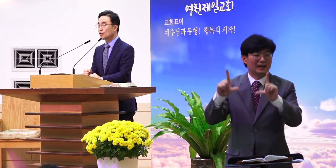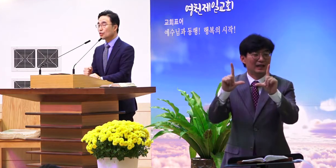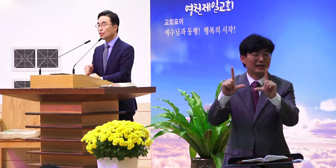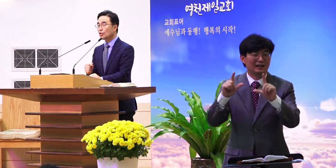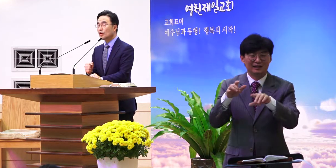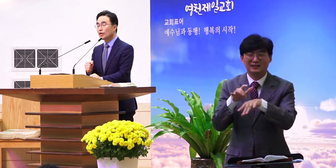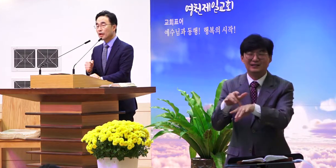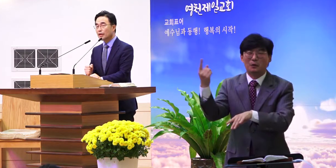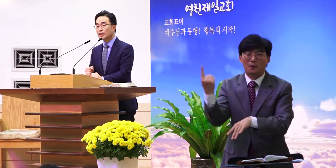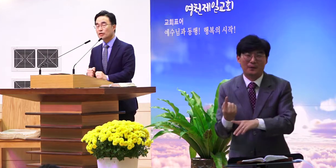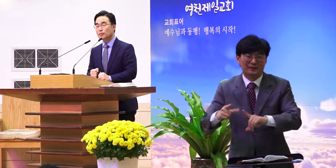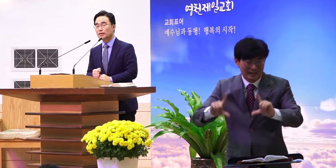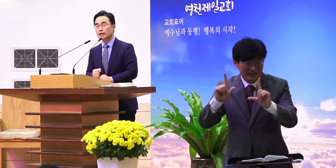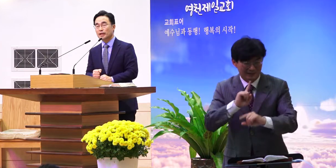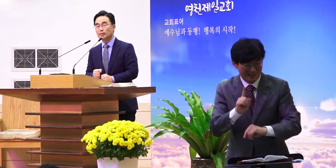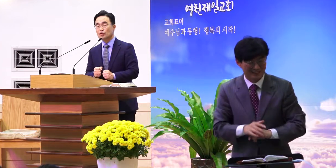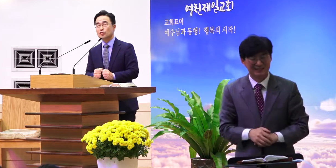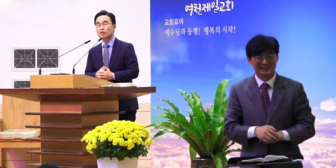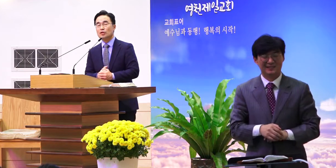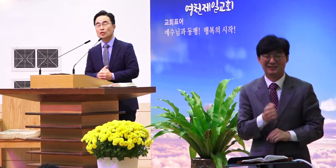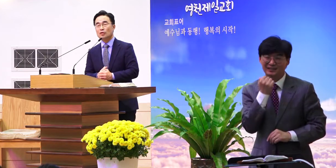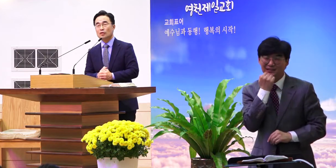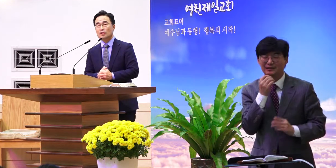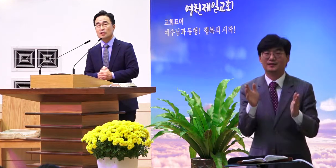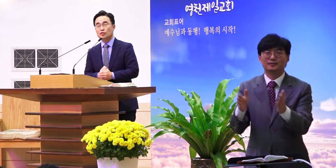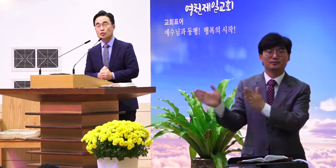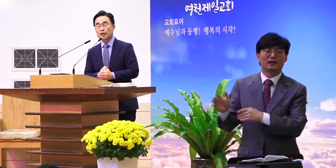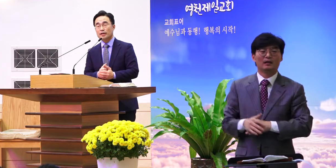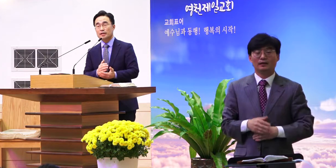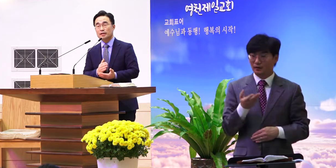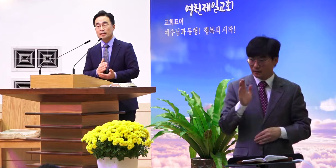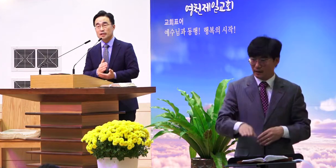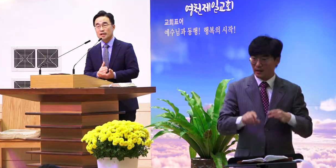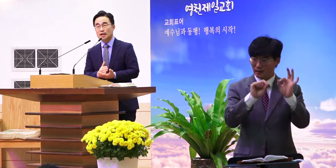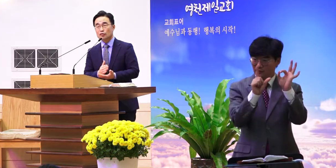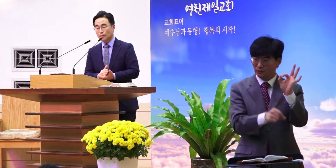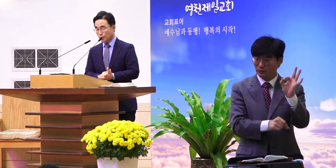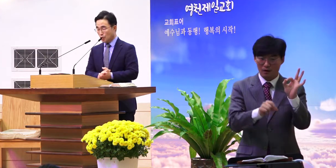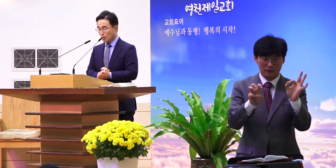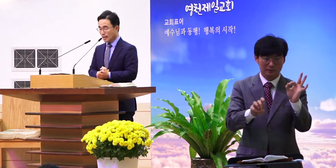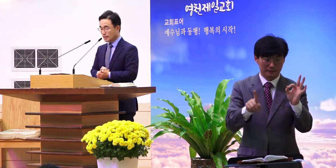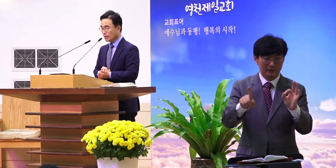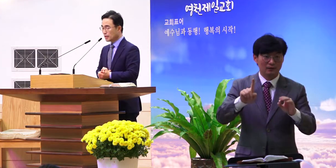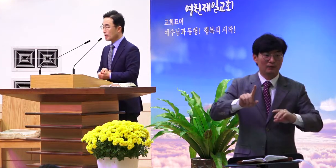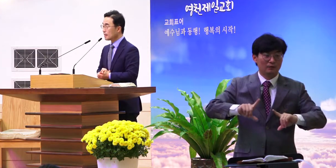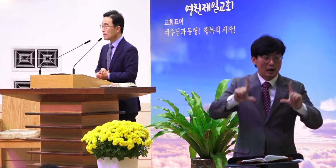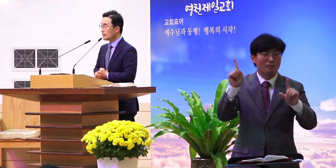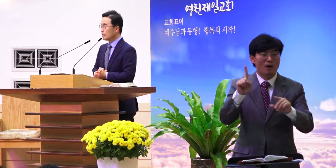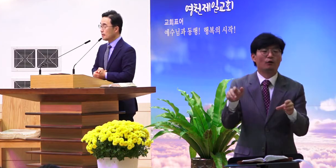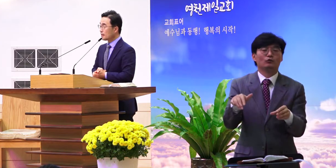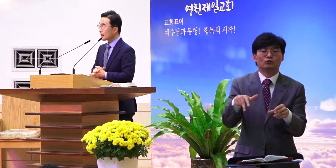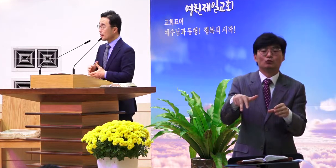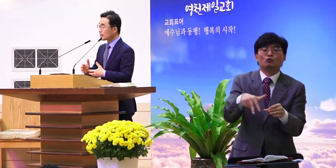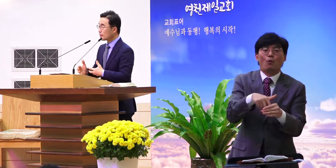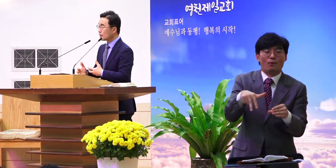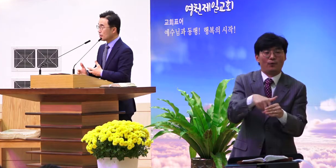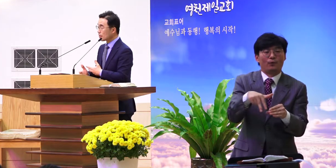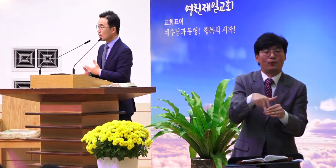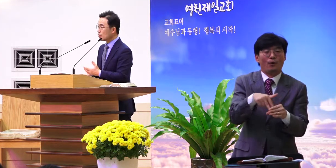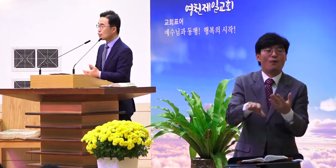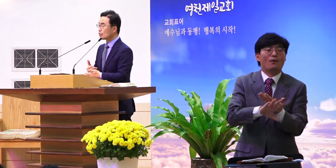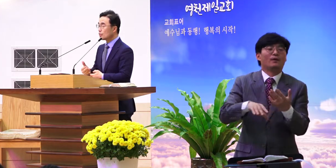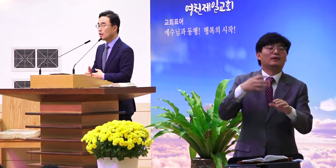붙들고 종교 개혁의 선배들이 목숨을 걸고 종교개혁을 시작하고 선포한 날입니다. 이 날에